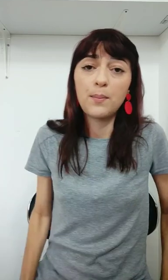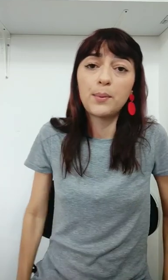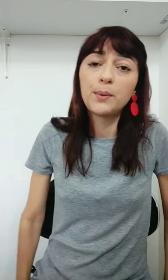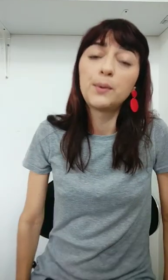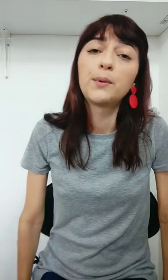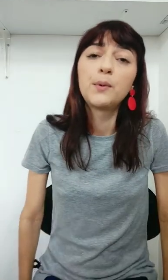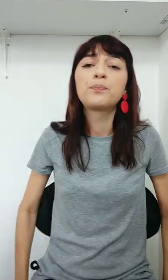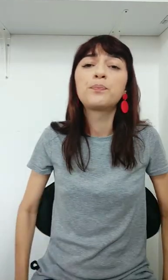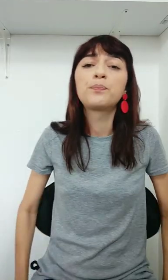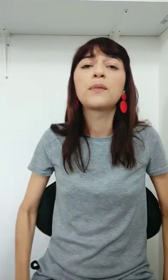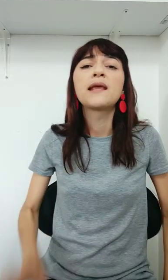exemplo,